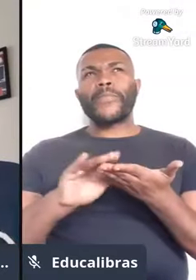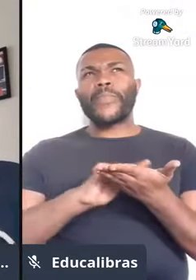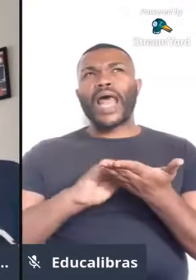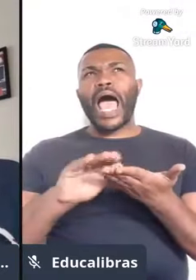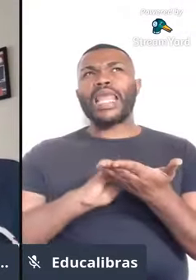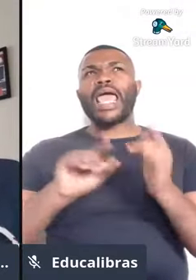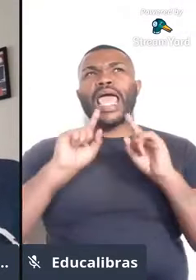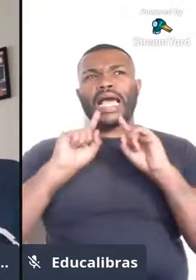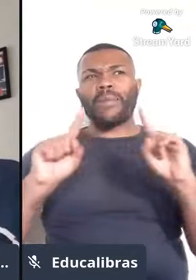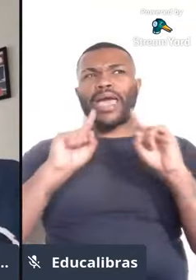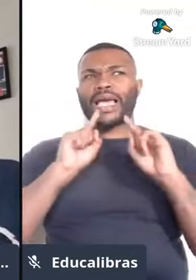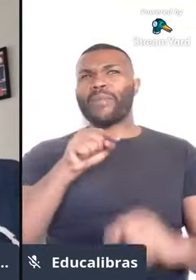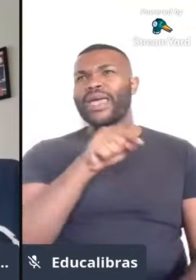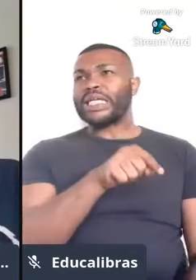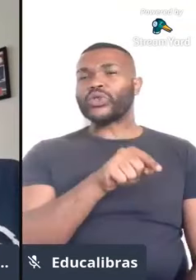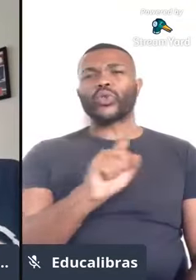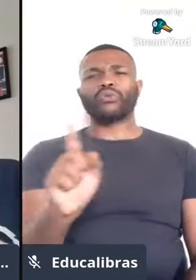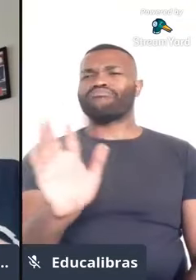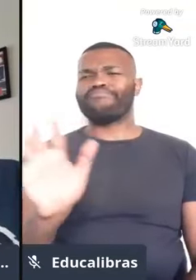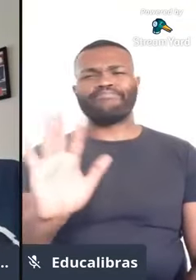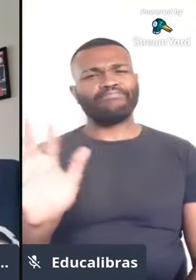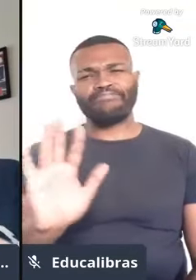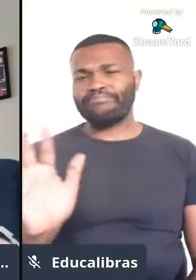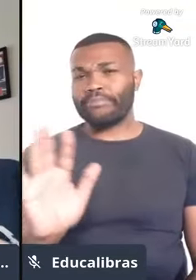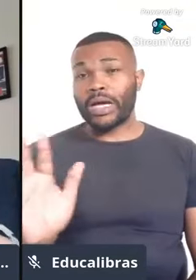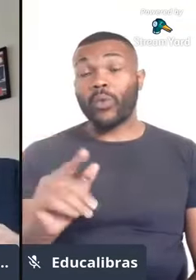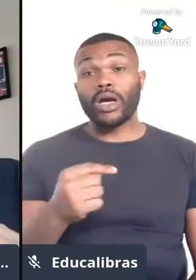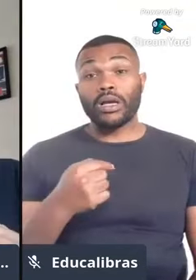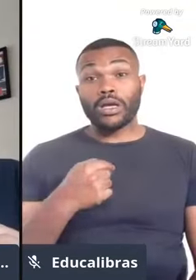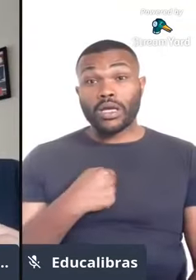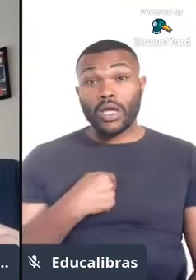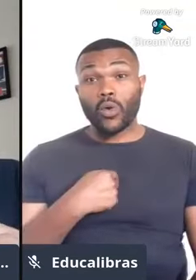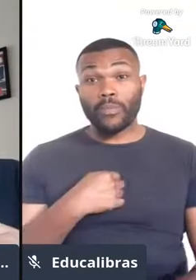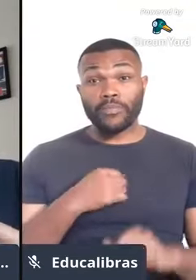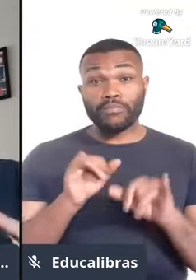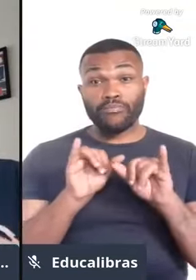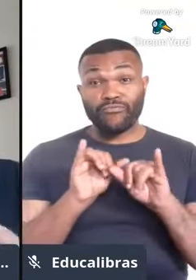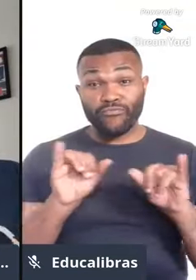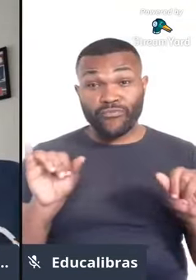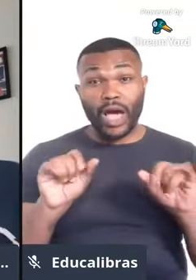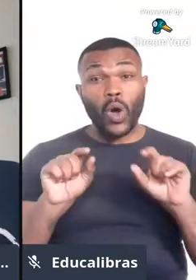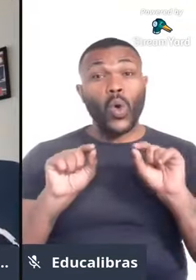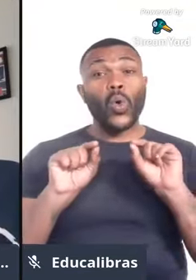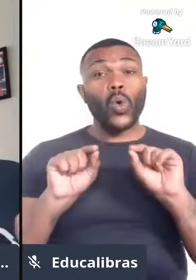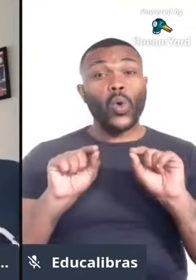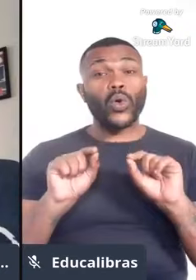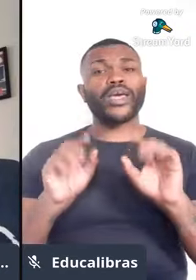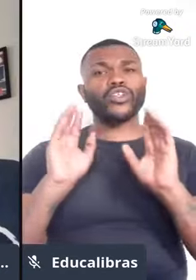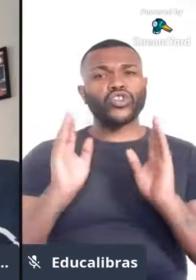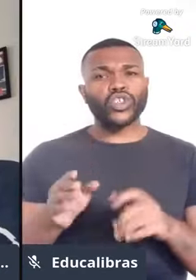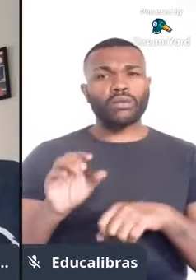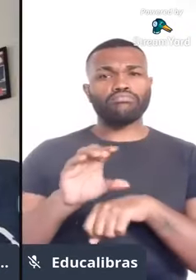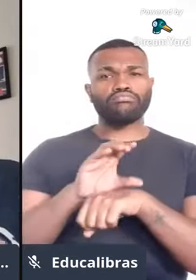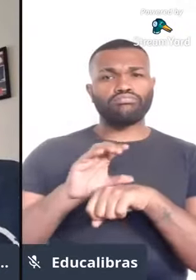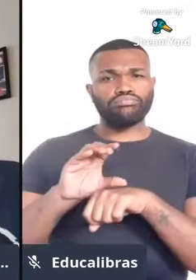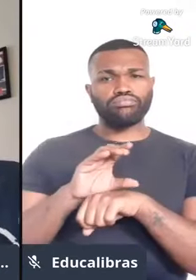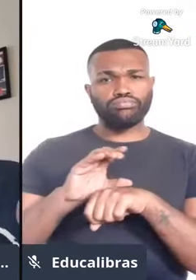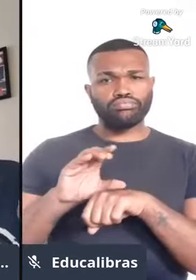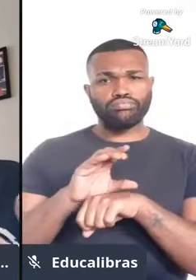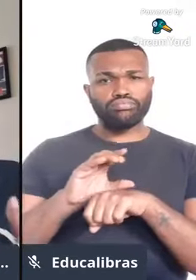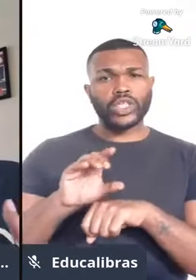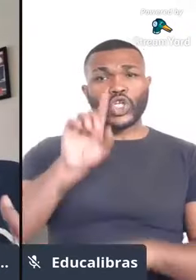isso, né? A gente está falando de situações previstas até na Constituição, direito de ir e vir,